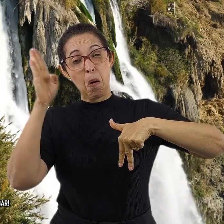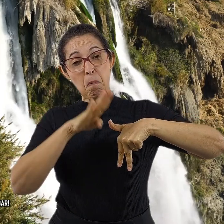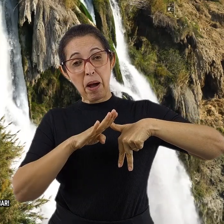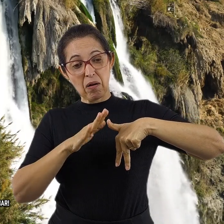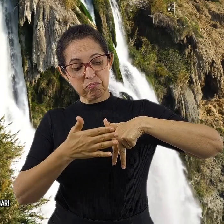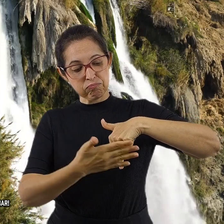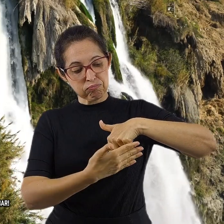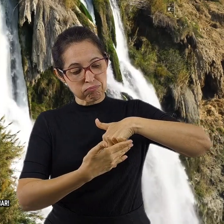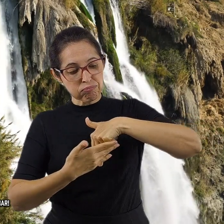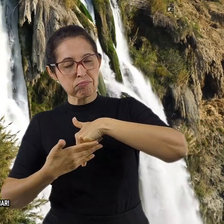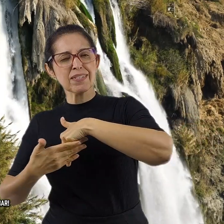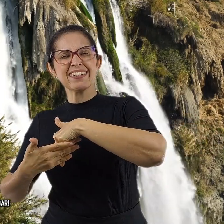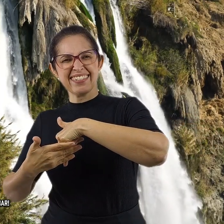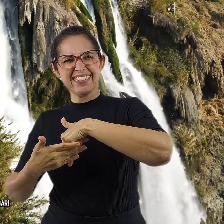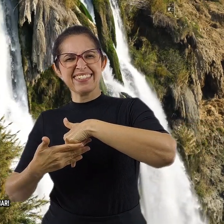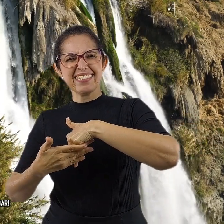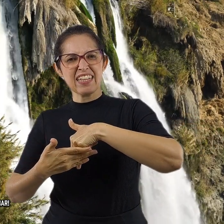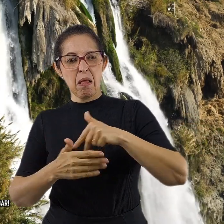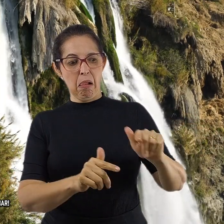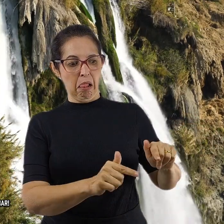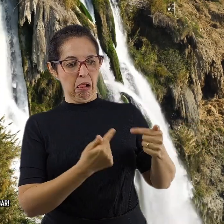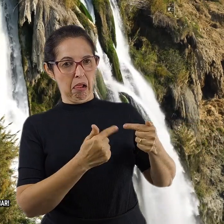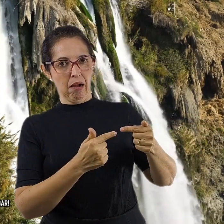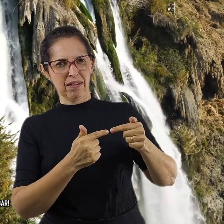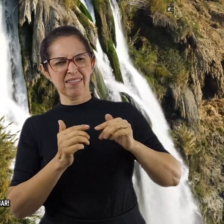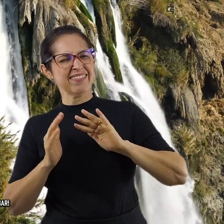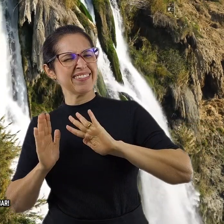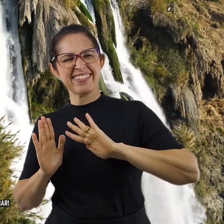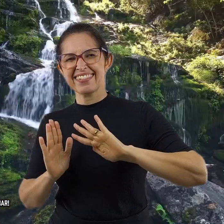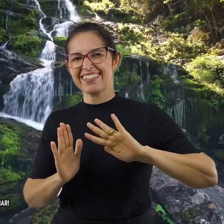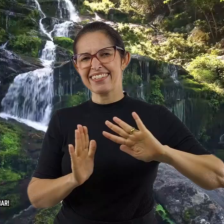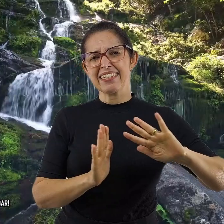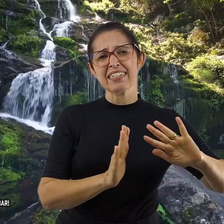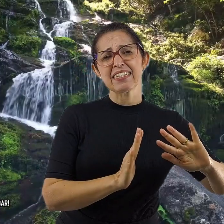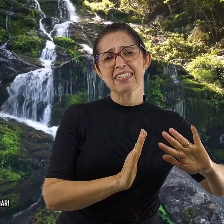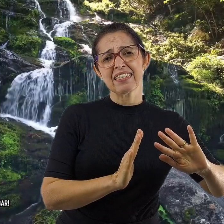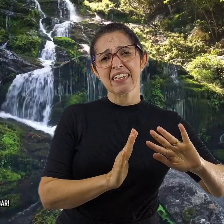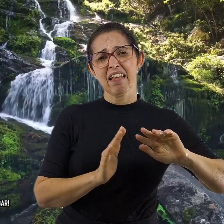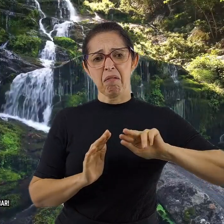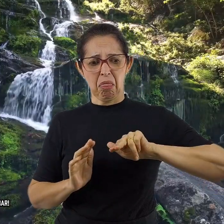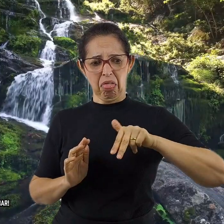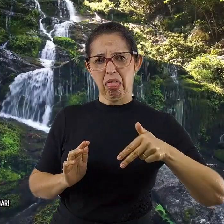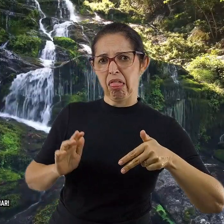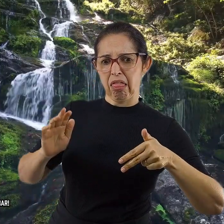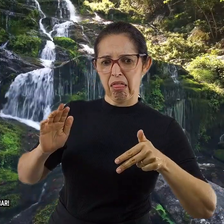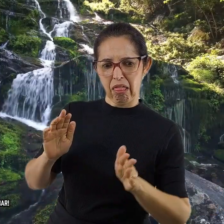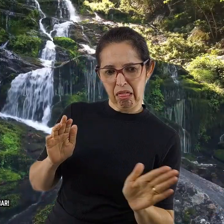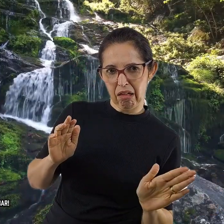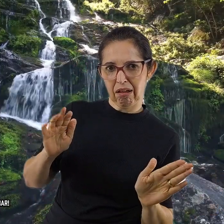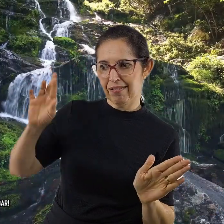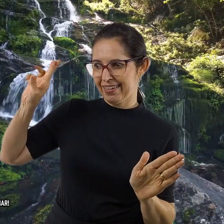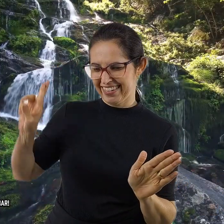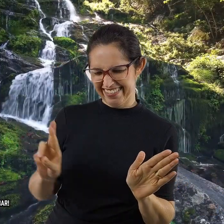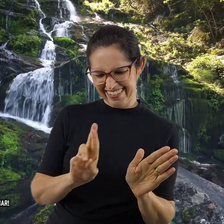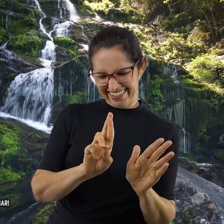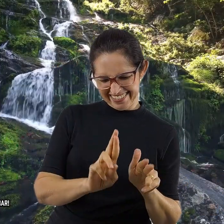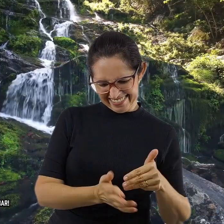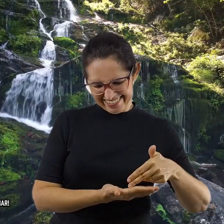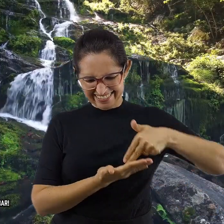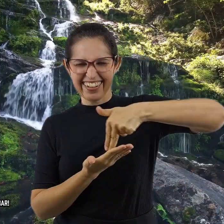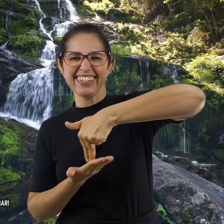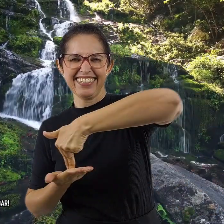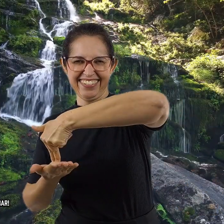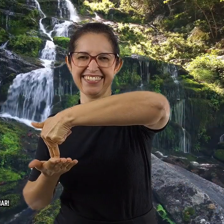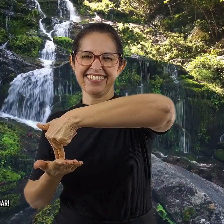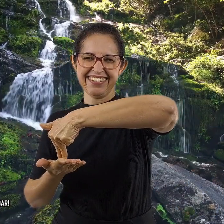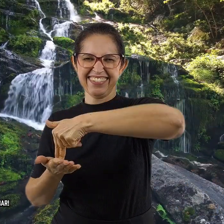do mal, é ele que nos livra da tentação, é ele que nos livra da queda. E o Senhor está dizendo